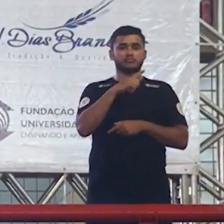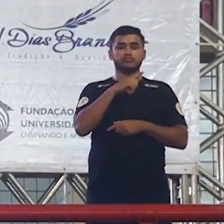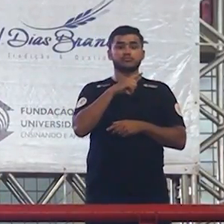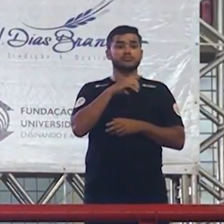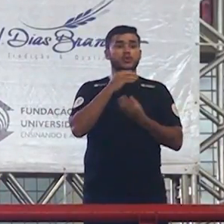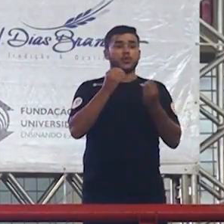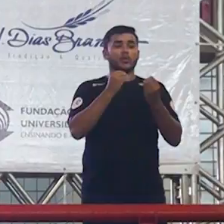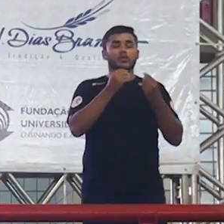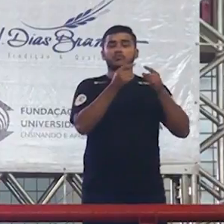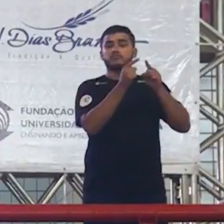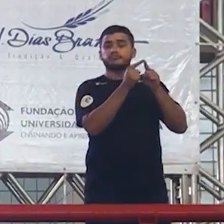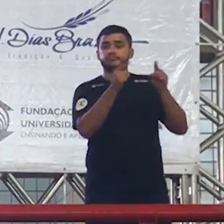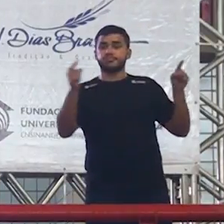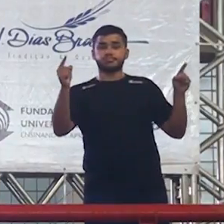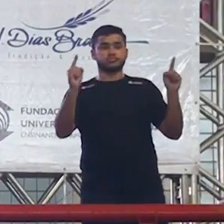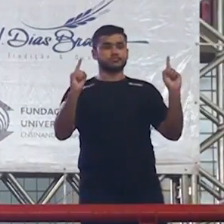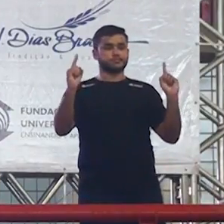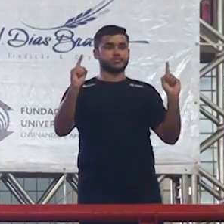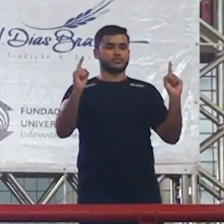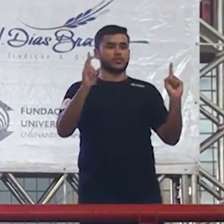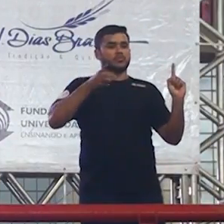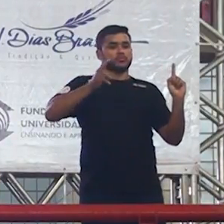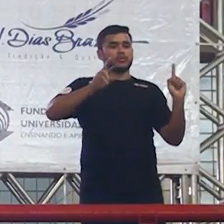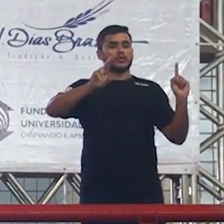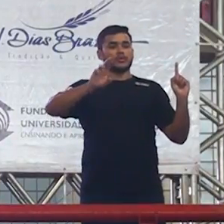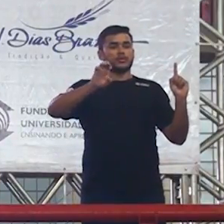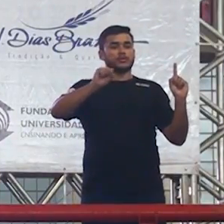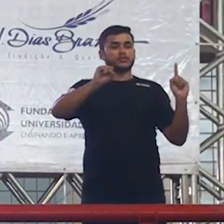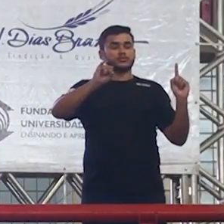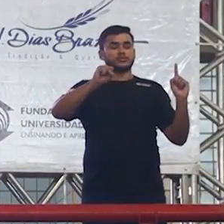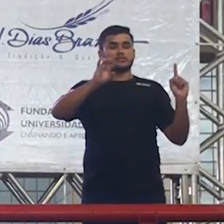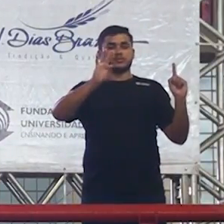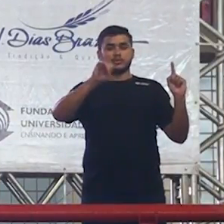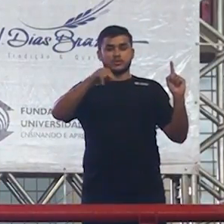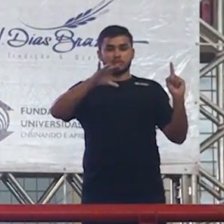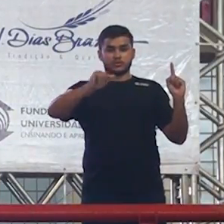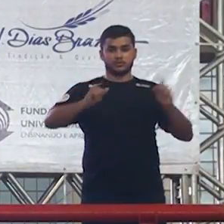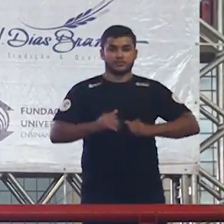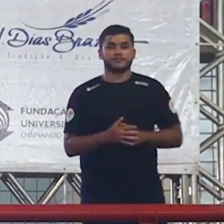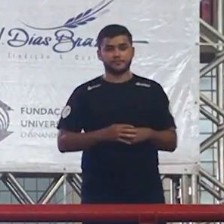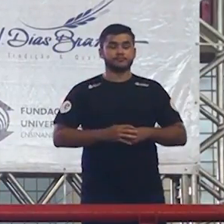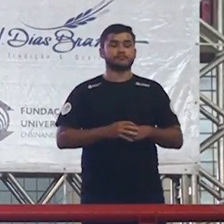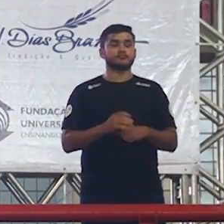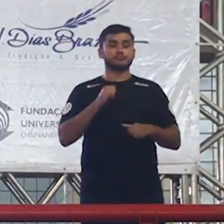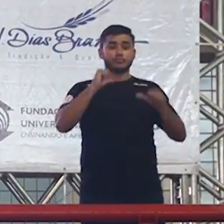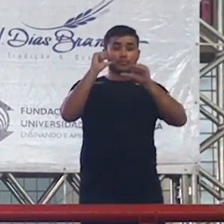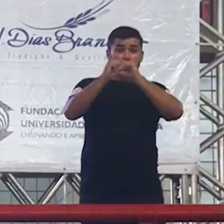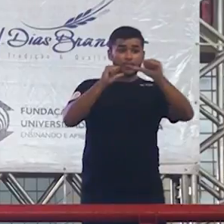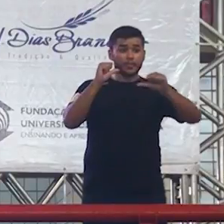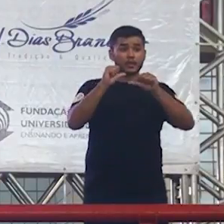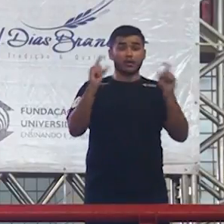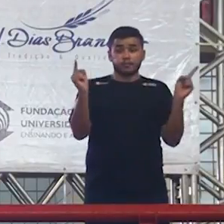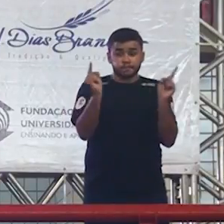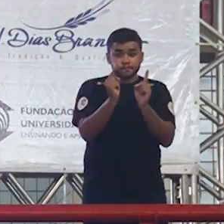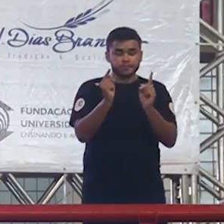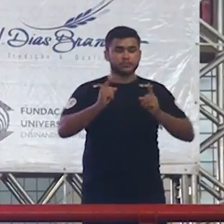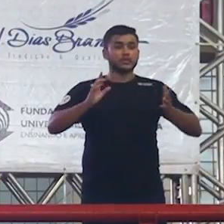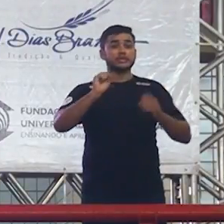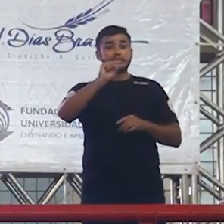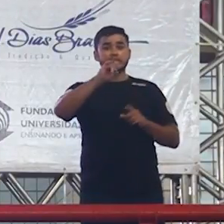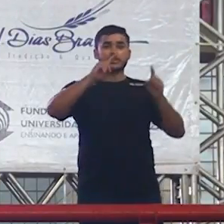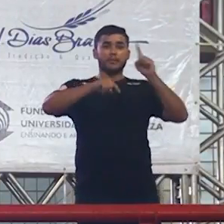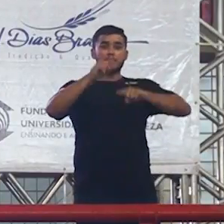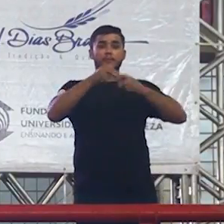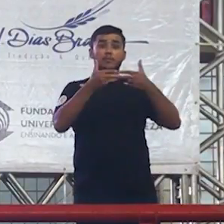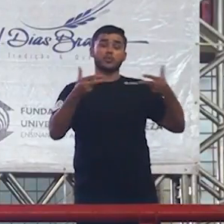resistência. Diminuir o L, diminuir o comprimento da resistência. Certo? E mudar de material. No lugar